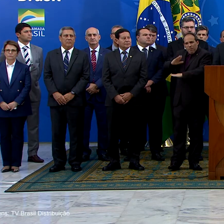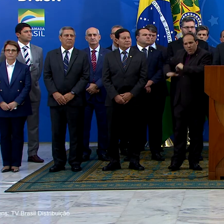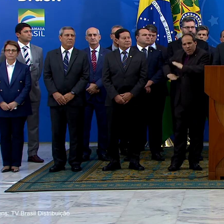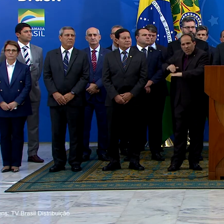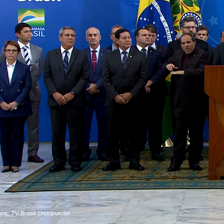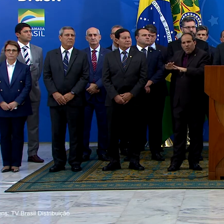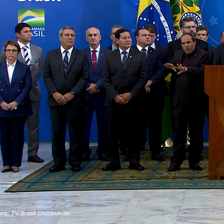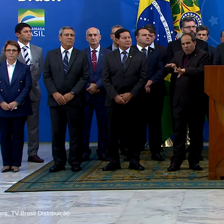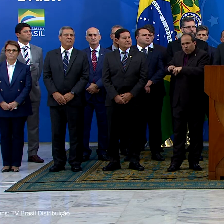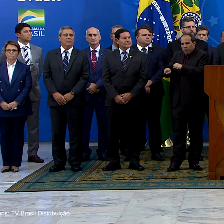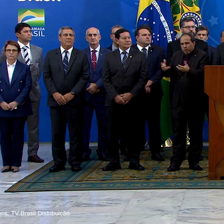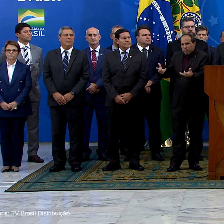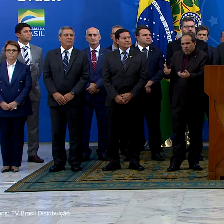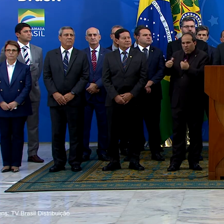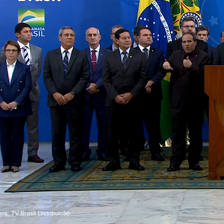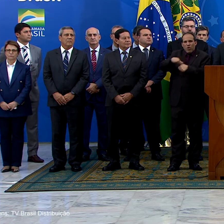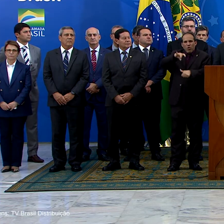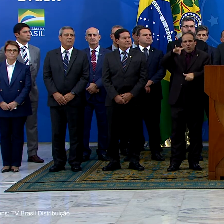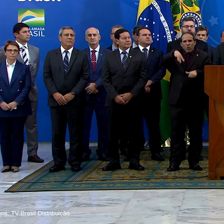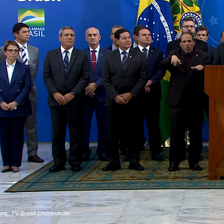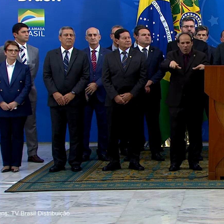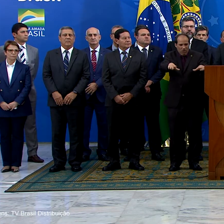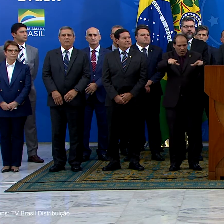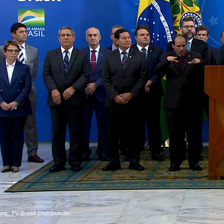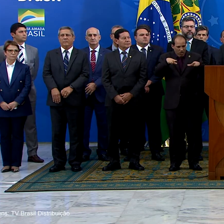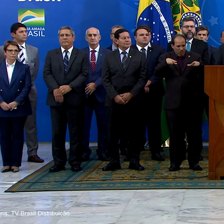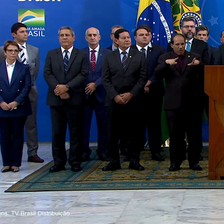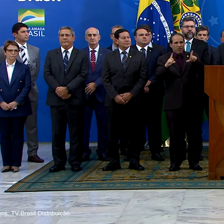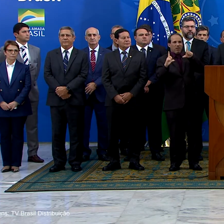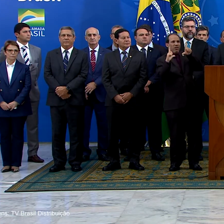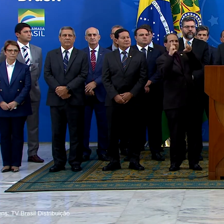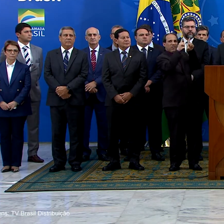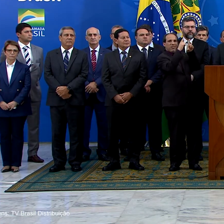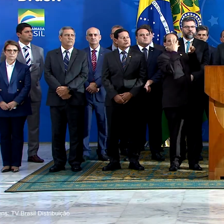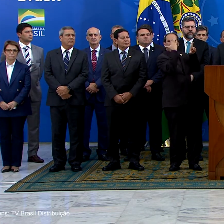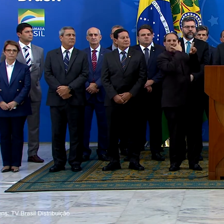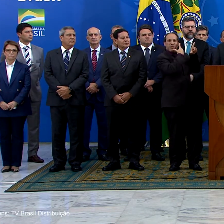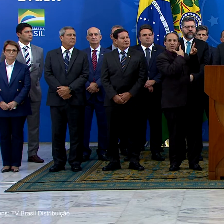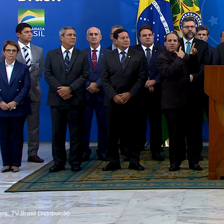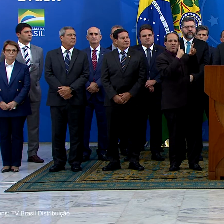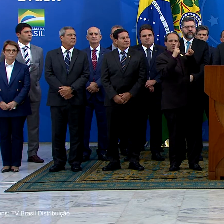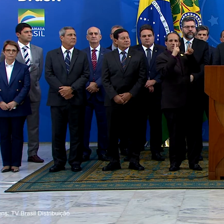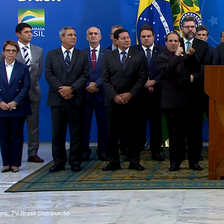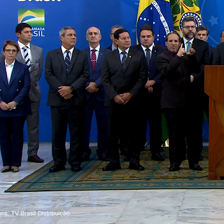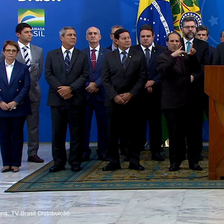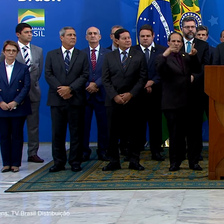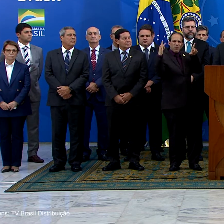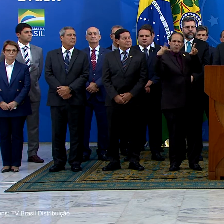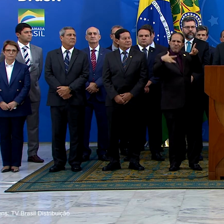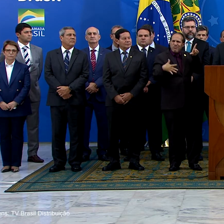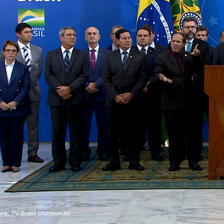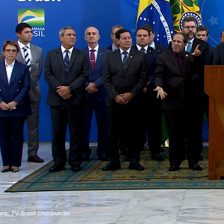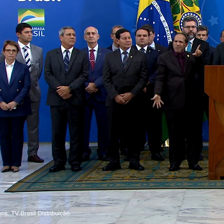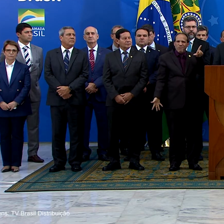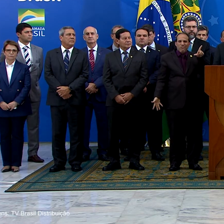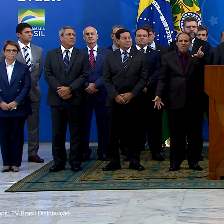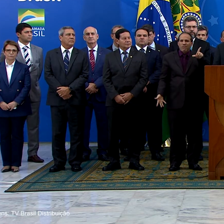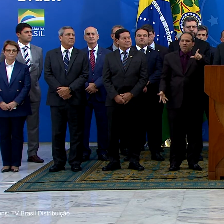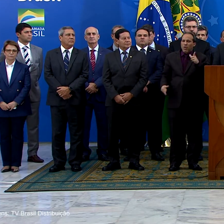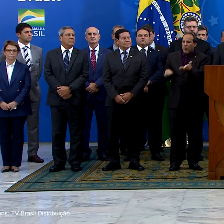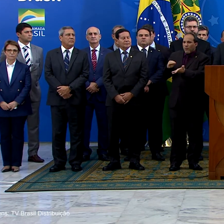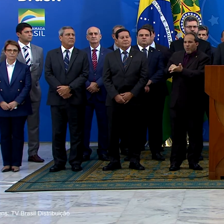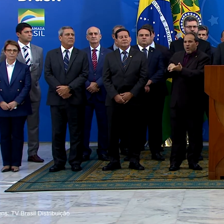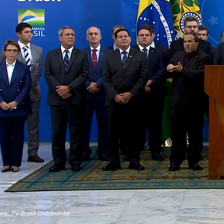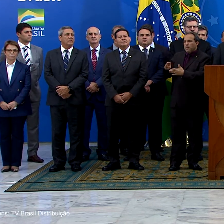hoje em dia passou a ser apenas uma figura decorativo para luz e ele tem que ser um bom profissional